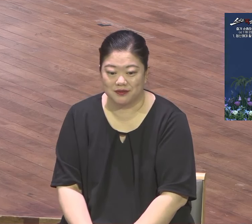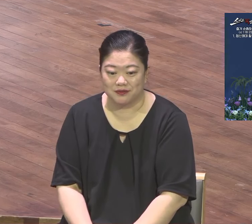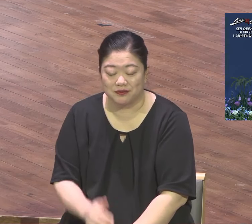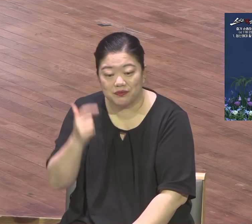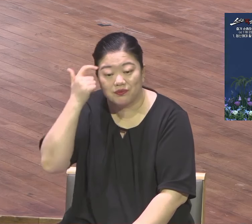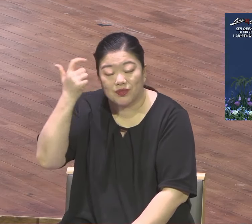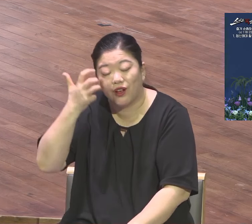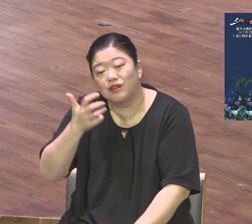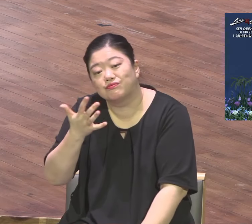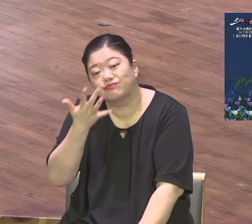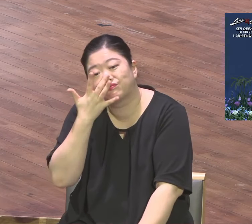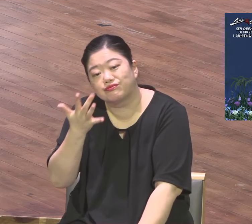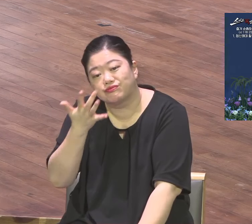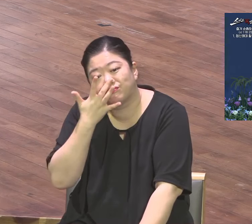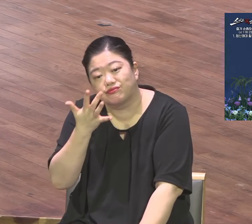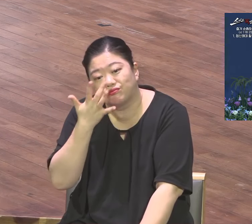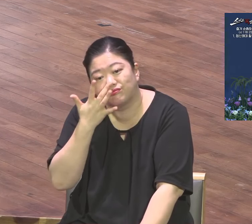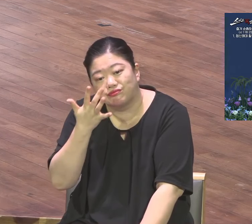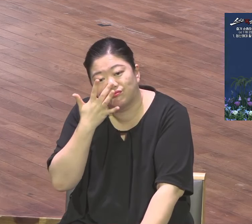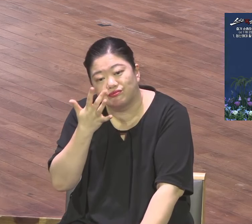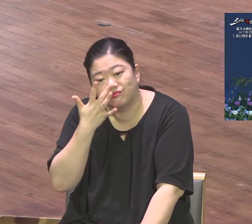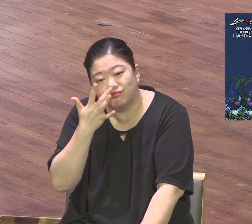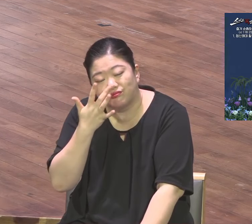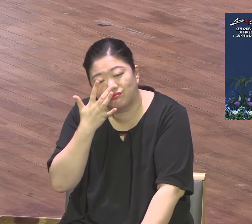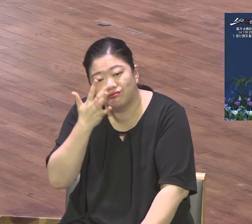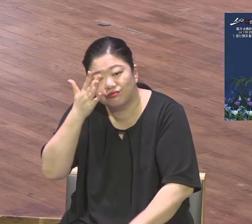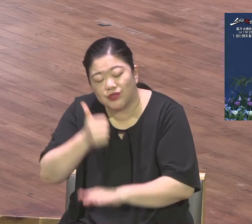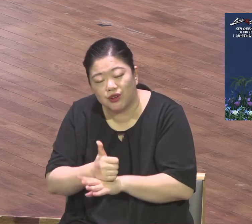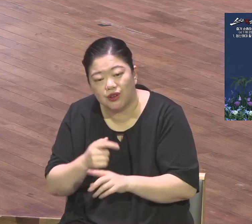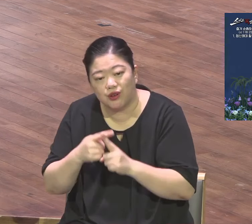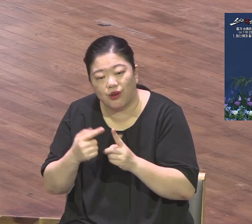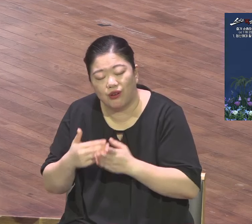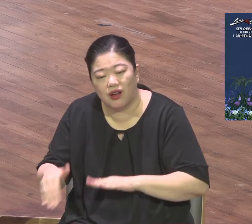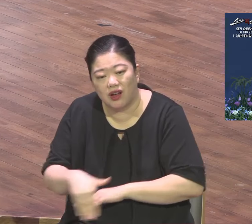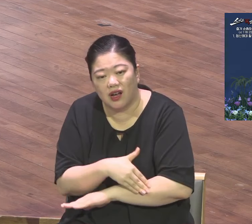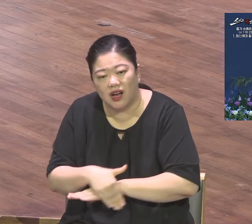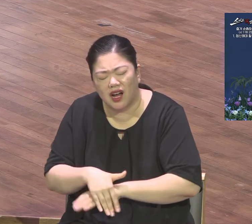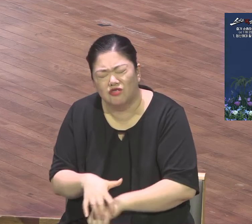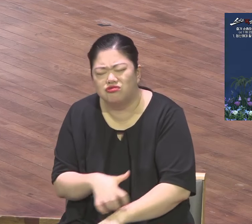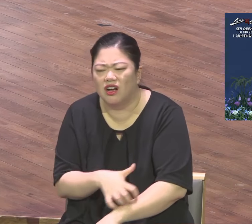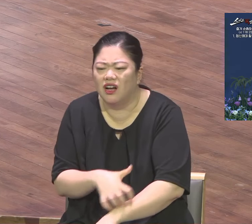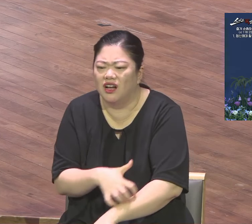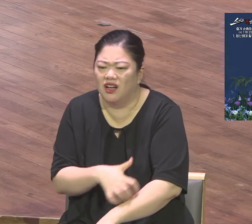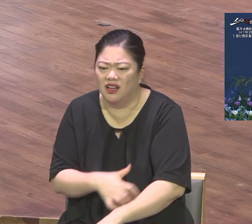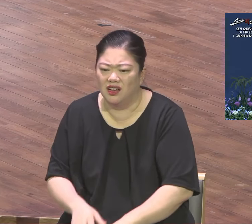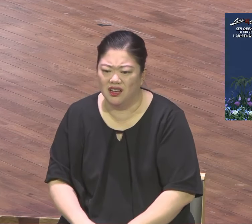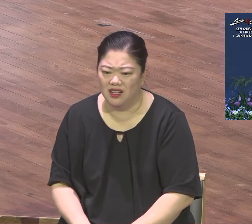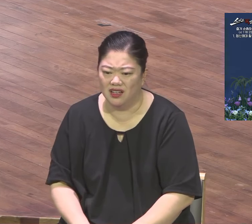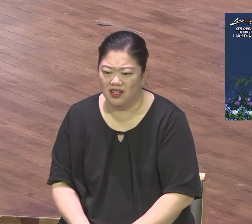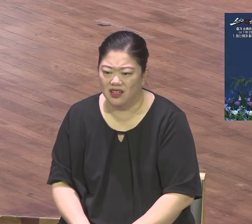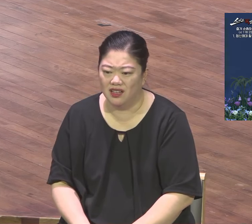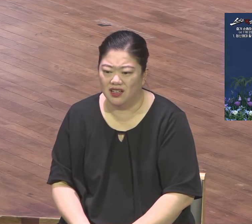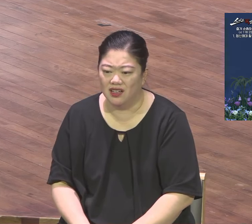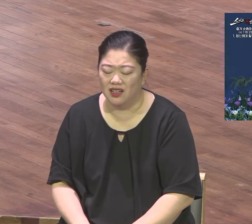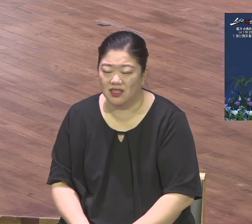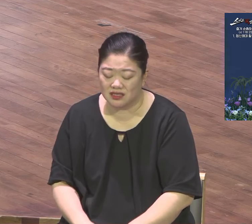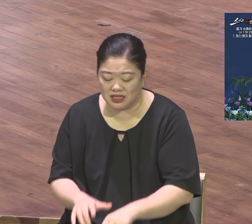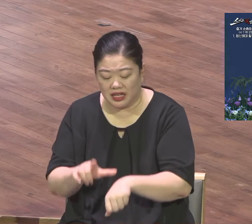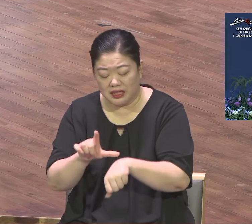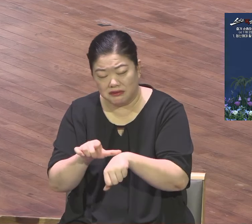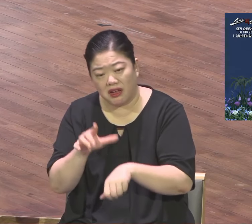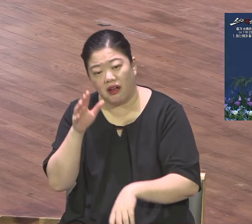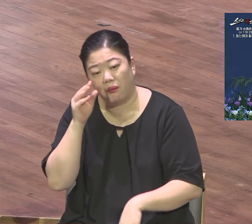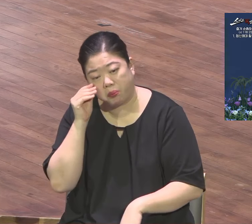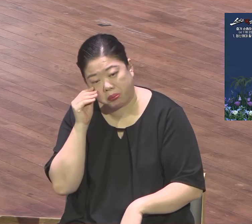영적 무감각이 이제 뭐가 되느냐? 교회에 소홀해집니다. 예배에 소홀해집니다. 뭐 시간 나면 가고,